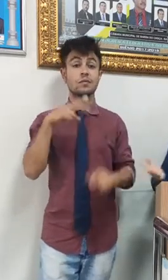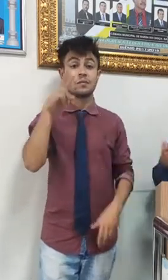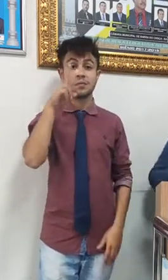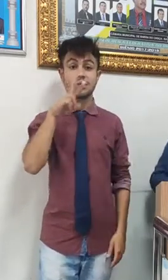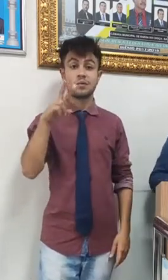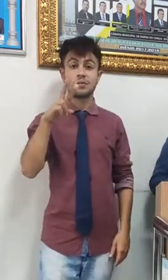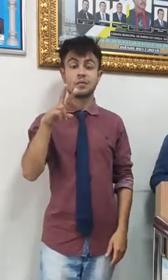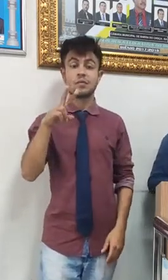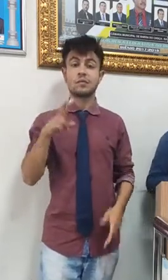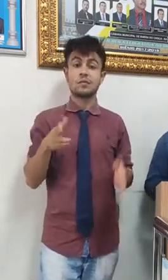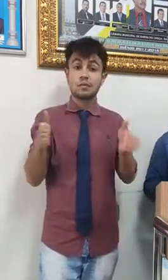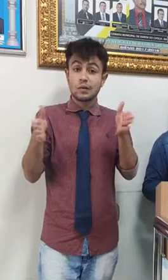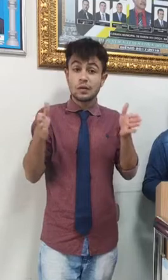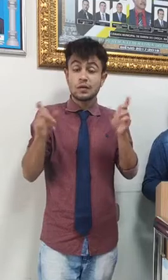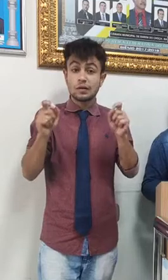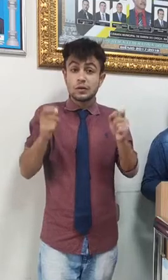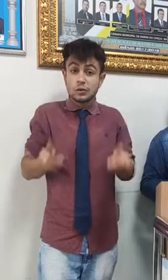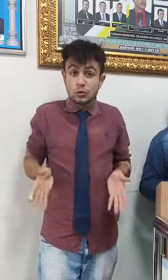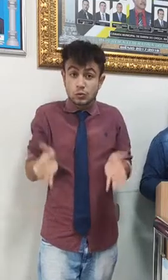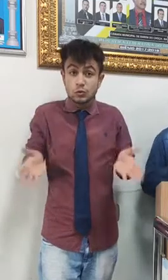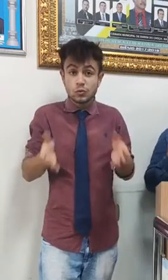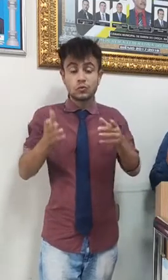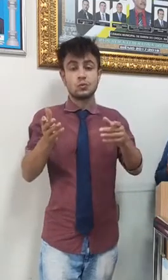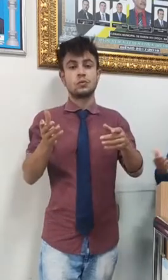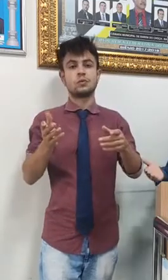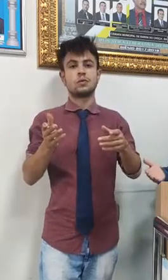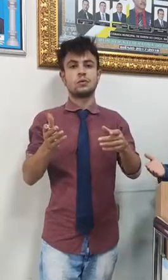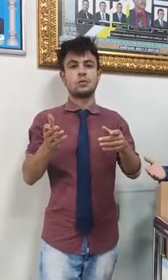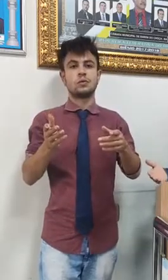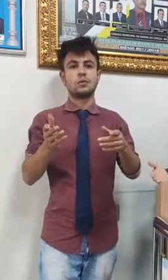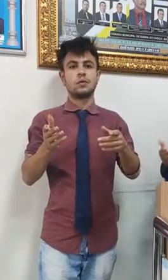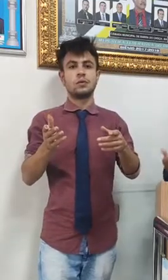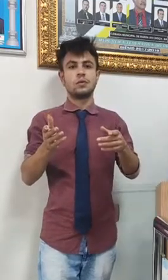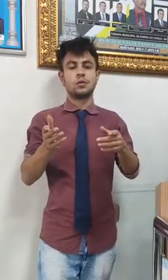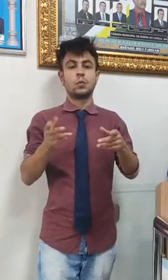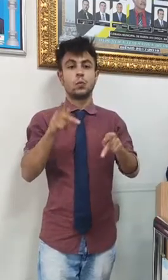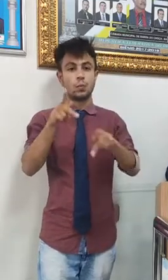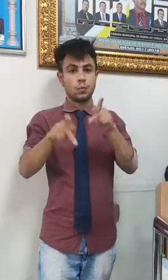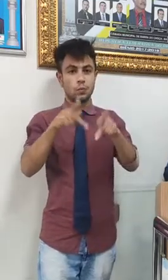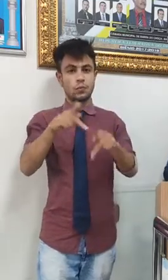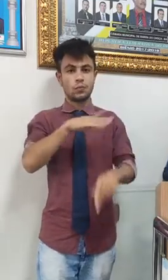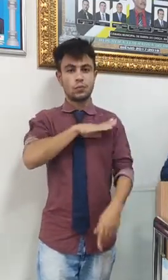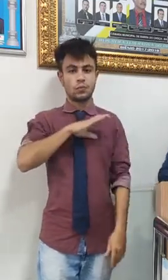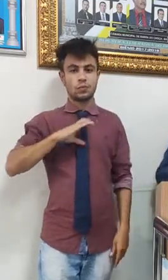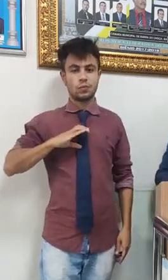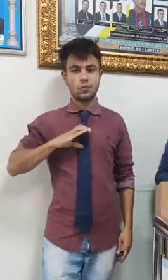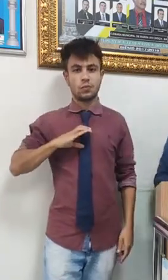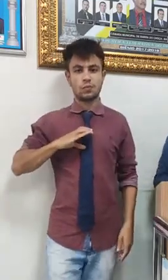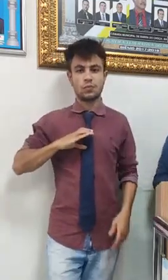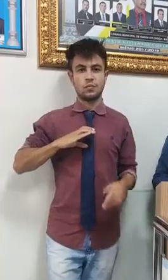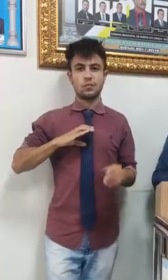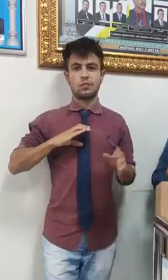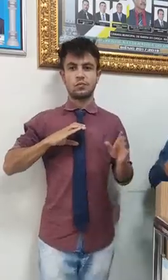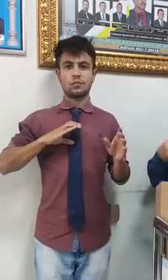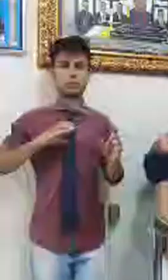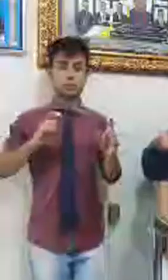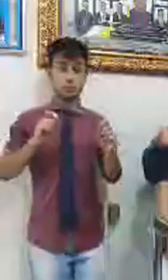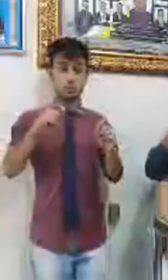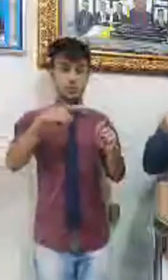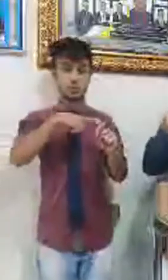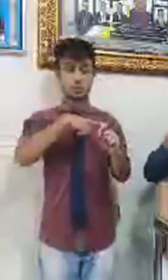para rever essa situação e ajudar mais essa população pobre de Barra do Choça. Tem que ver pessoas que às vezes não tem condição de